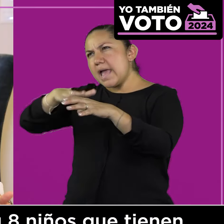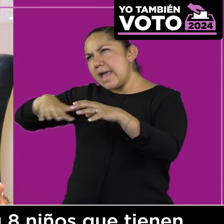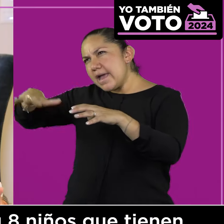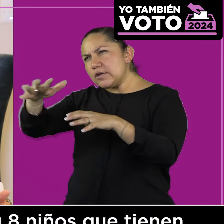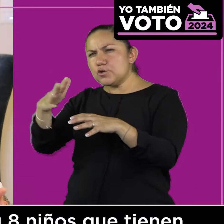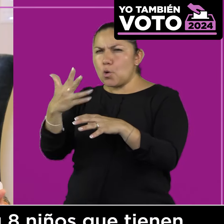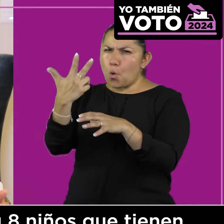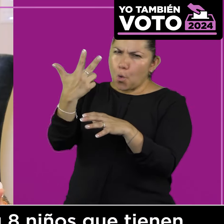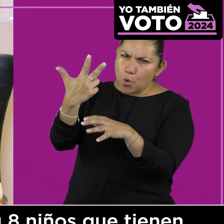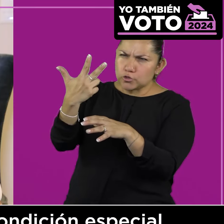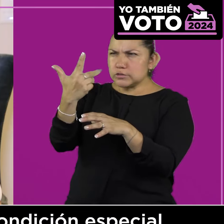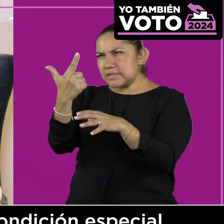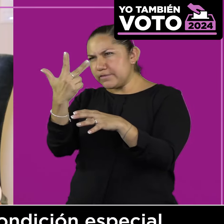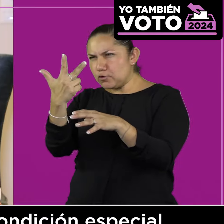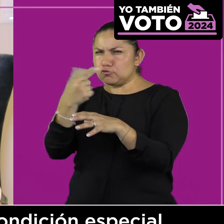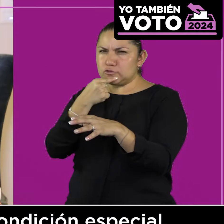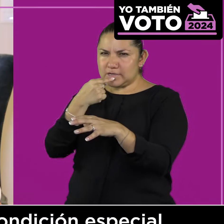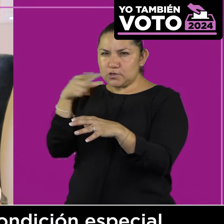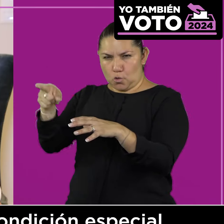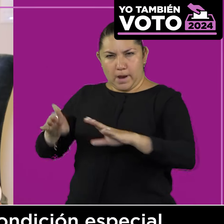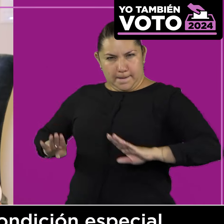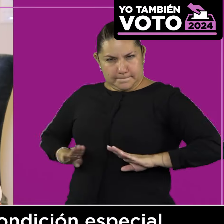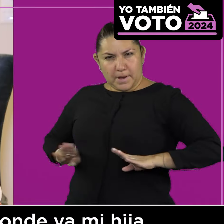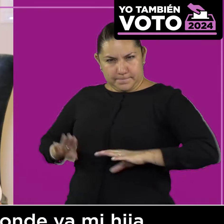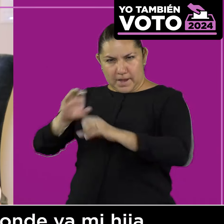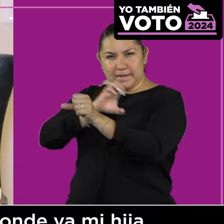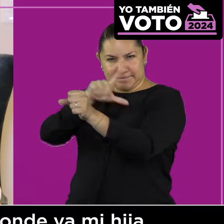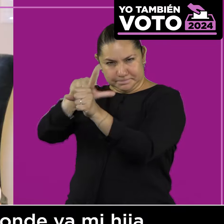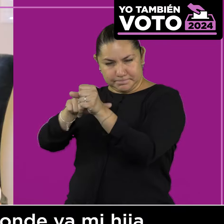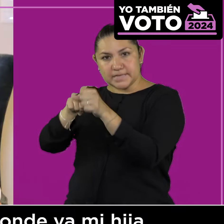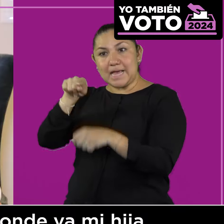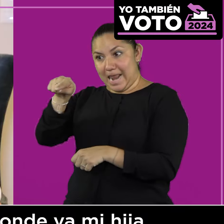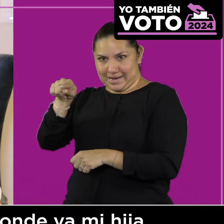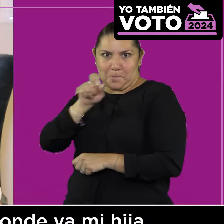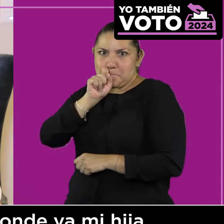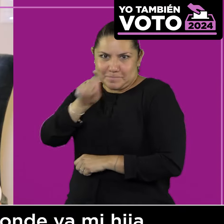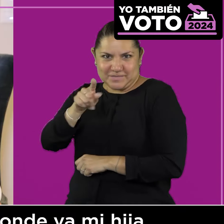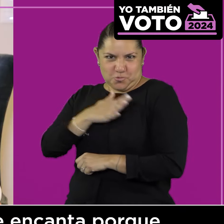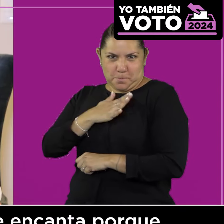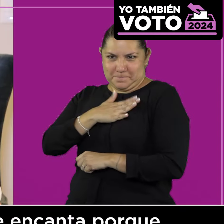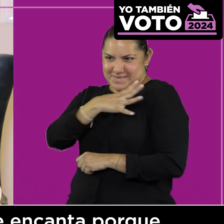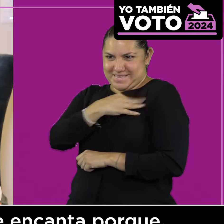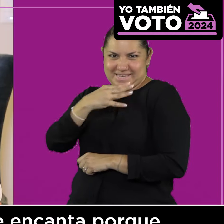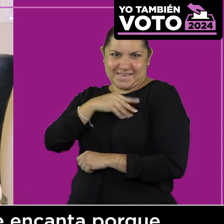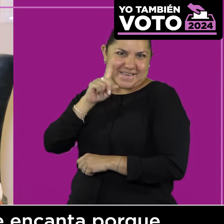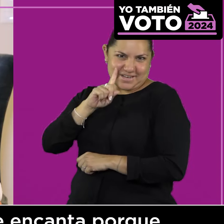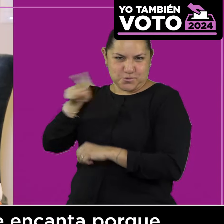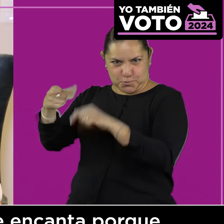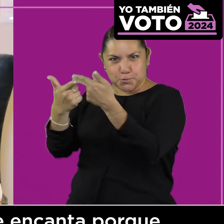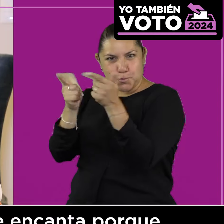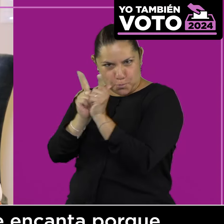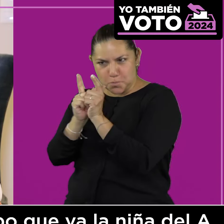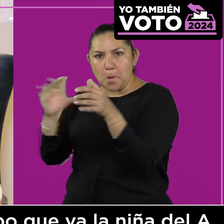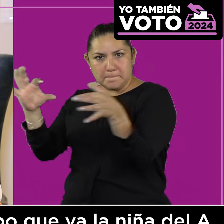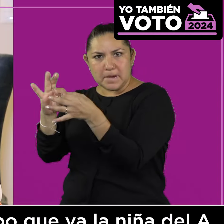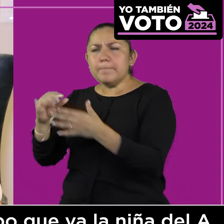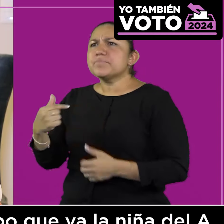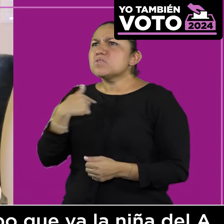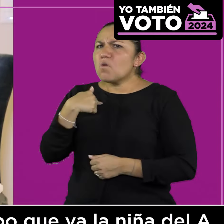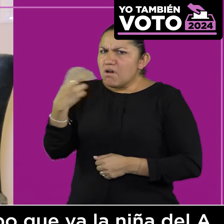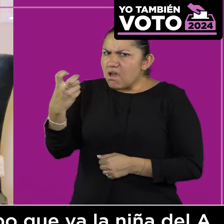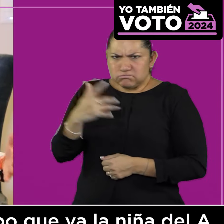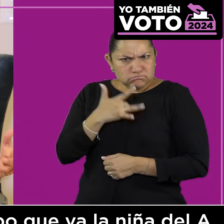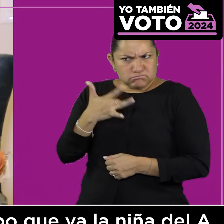siete u ocho niños que tienen porque tienen condición especial están en el B donde va mi hija entonces a mí me encanta porque de hecho